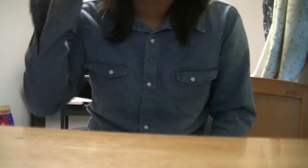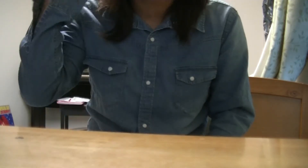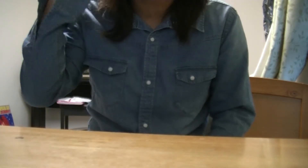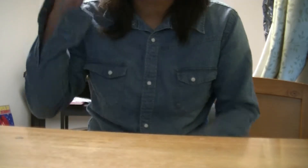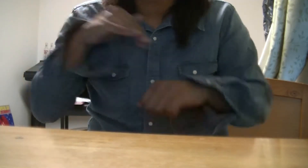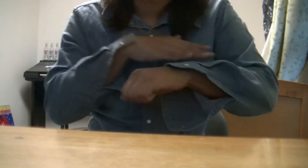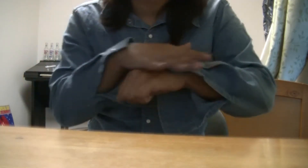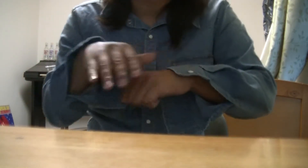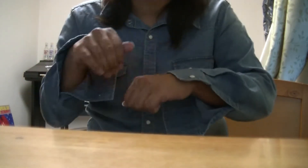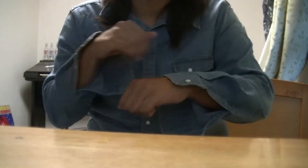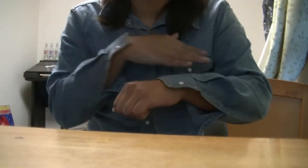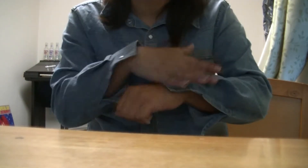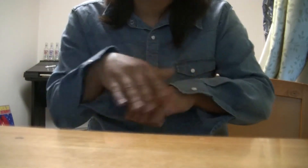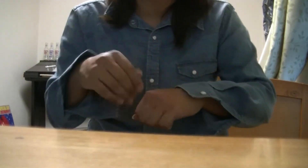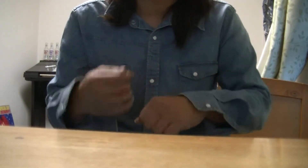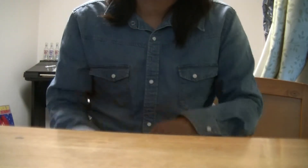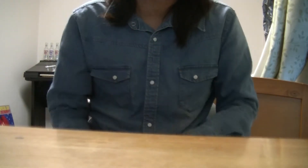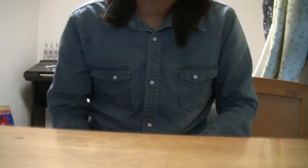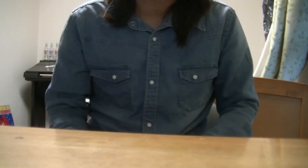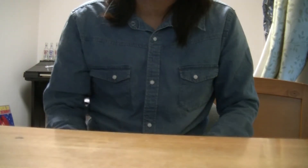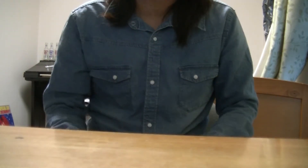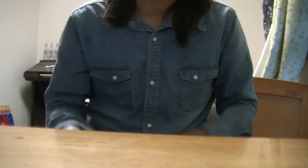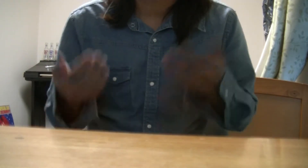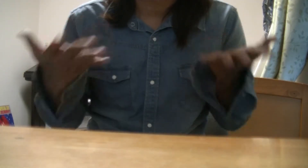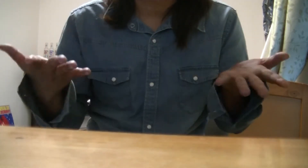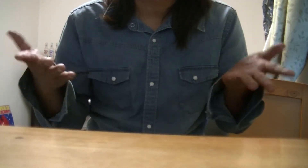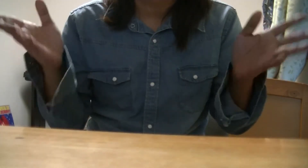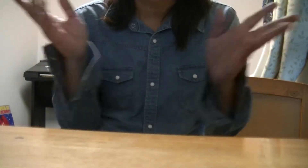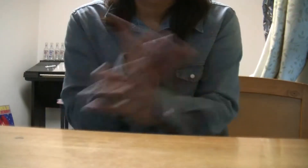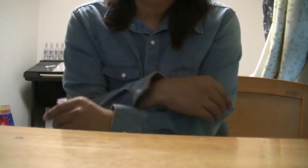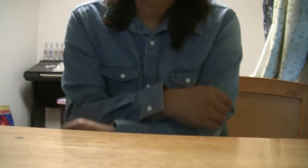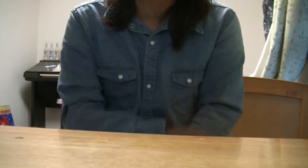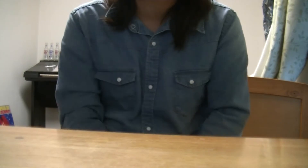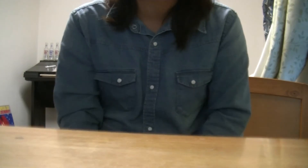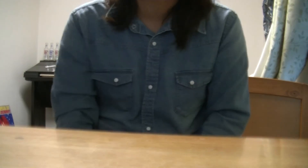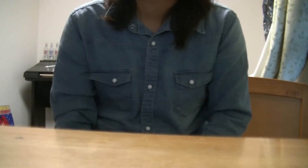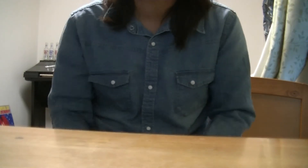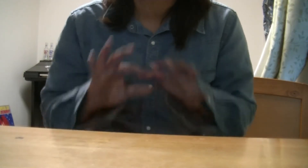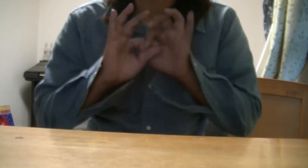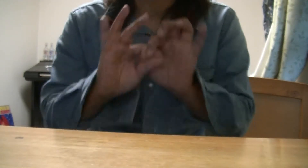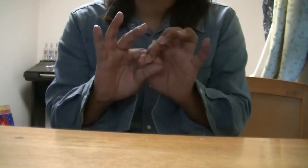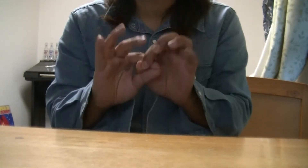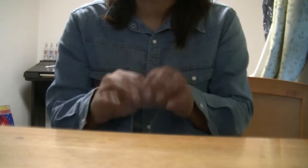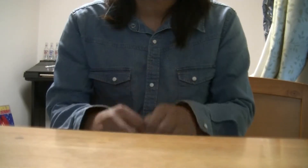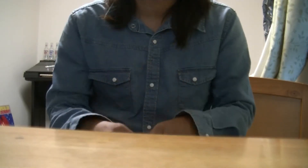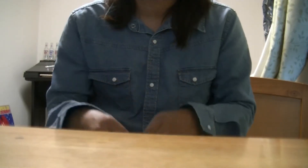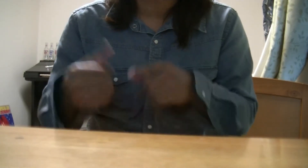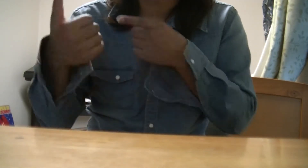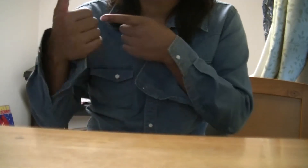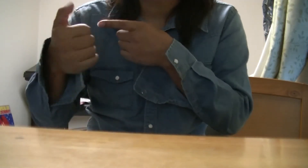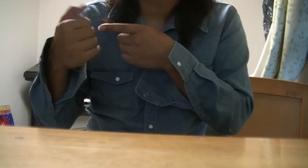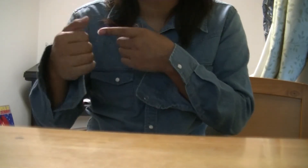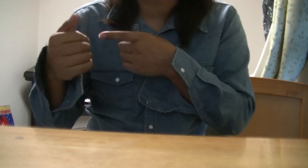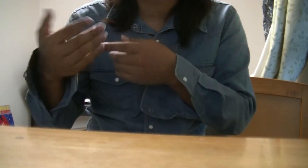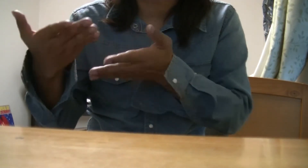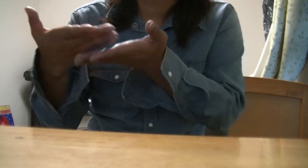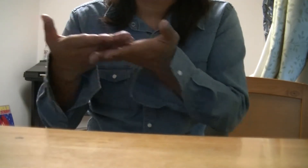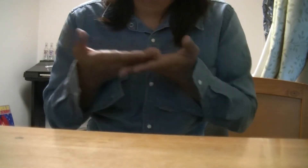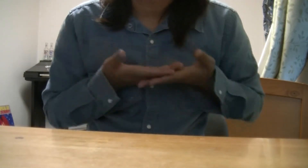のはロジックとして起こりえないからです。だって最悪な人から出てきた最高な人って思うの結構大